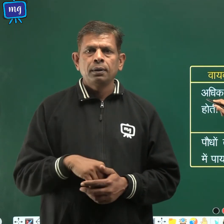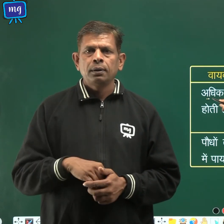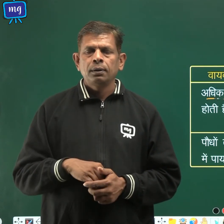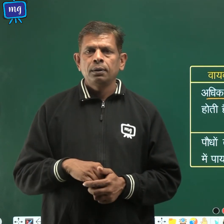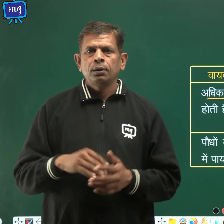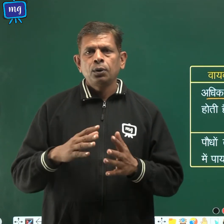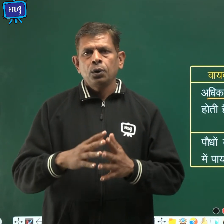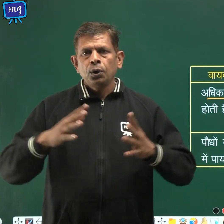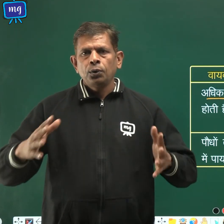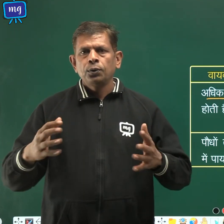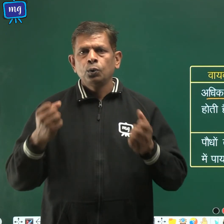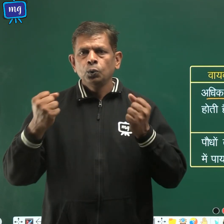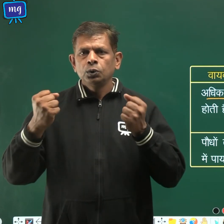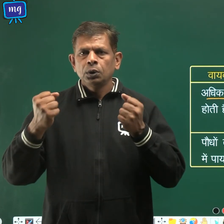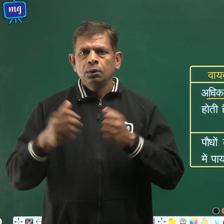अधिक ऊर्जा